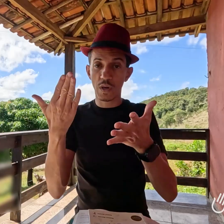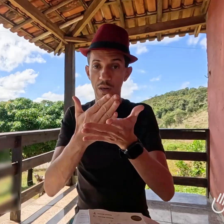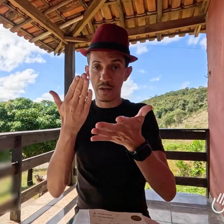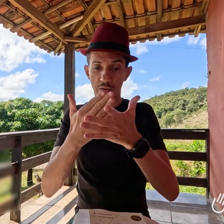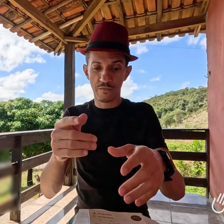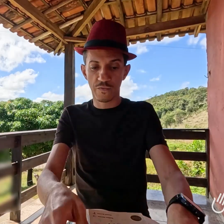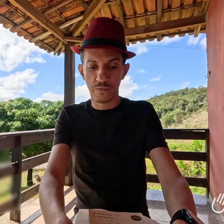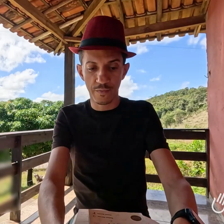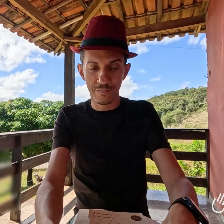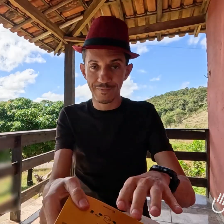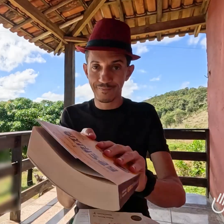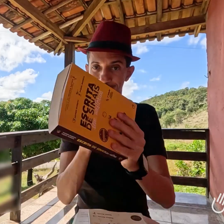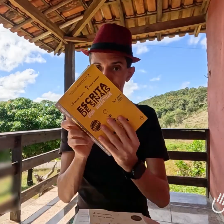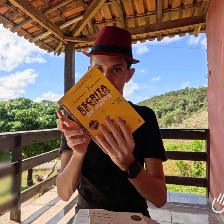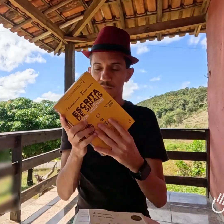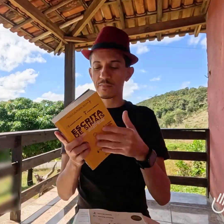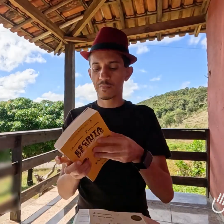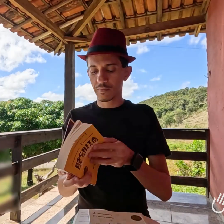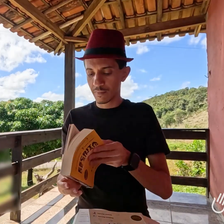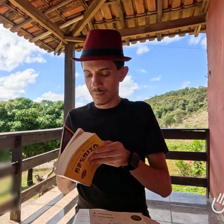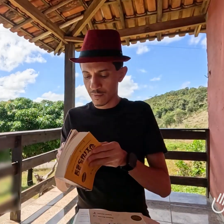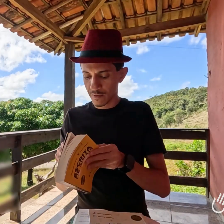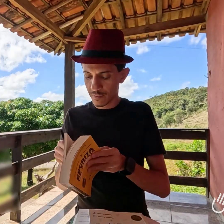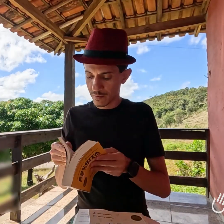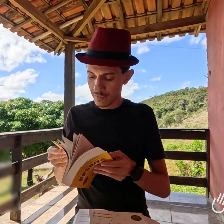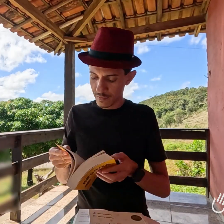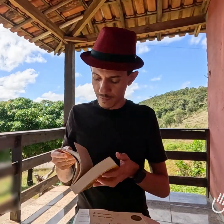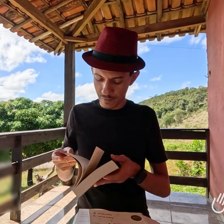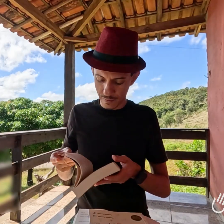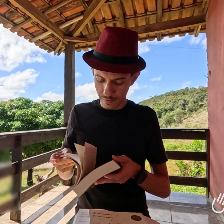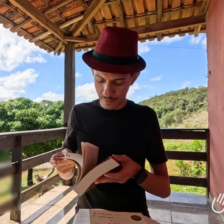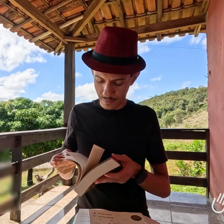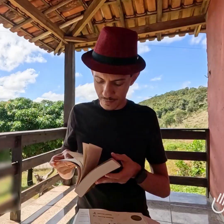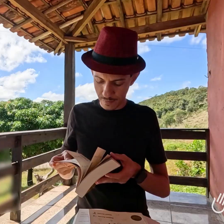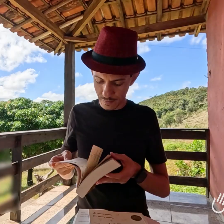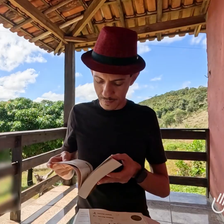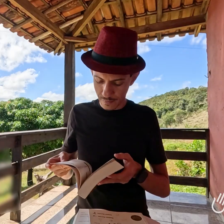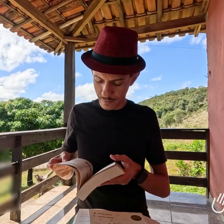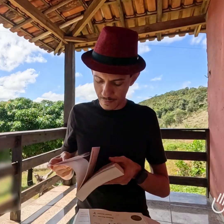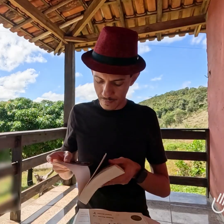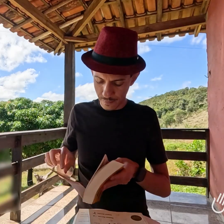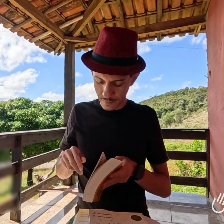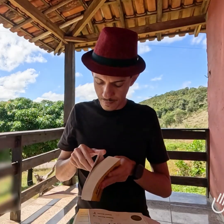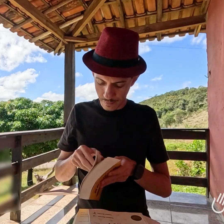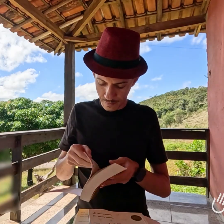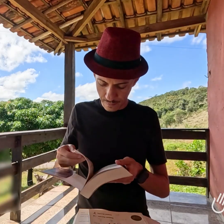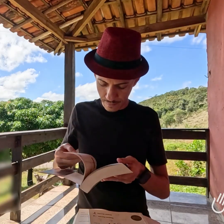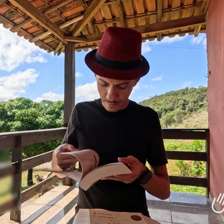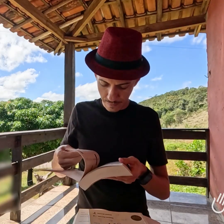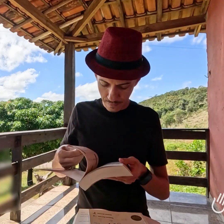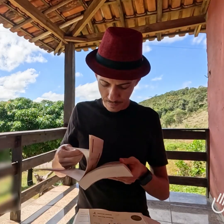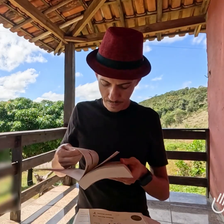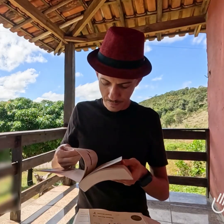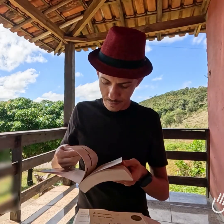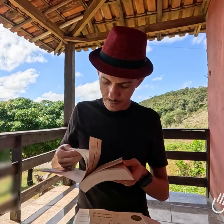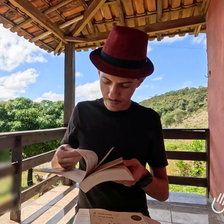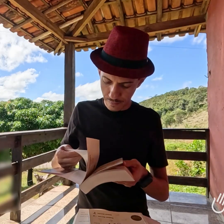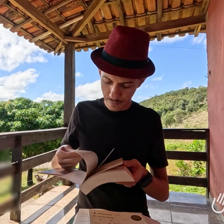Lembra que eu tinha dito que essa terceira edição do Escrita de Sinais Sem Mistérios, e as outras também, né? Tem no final